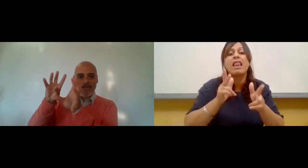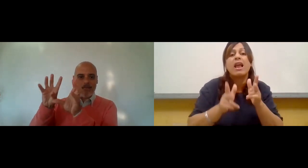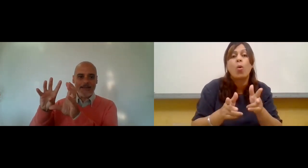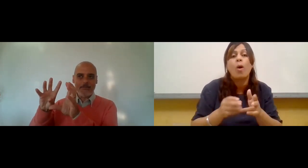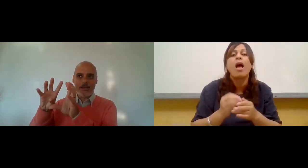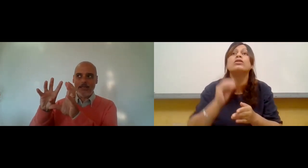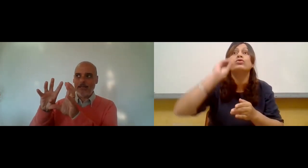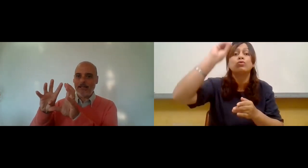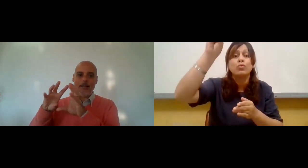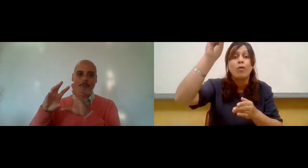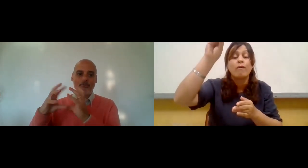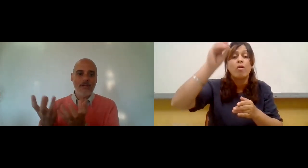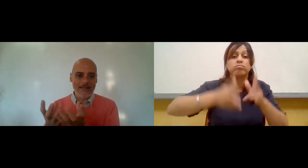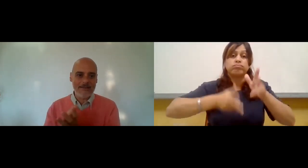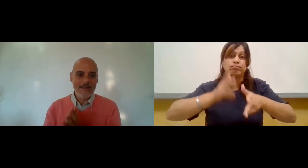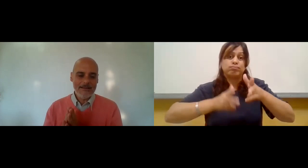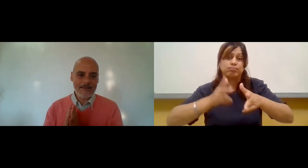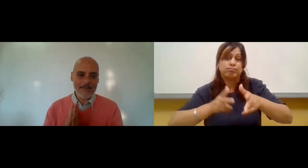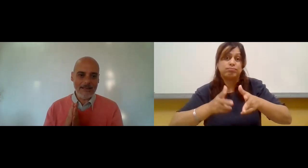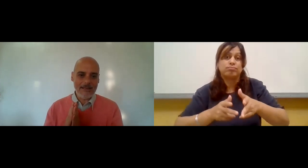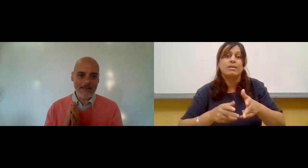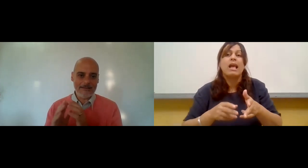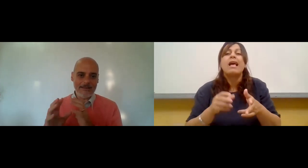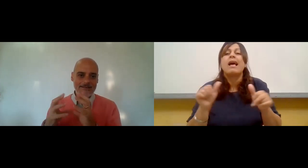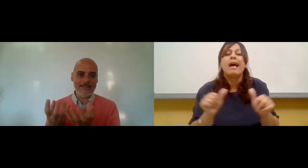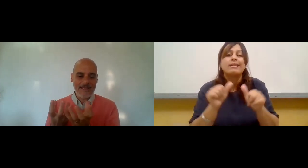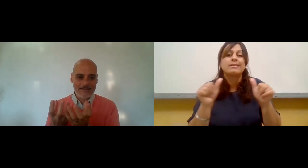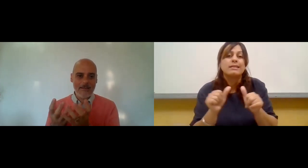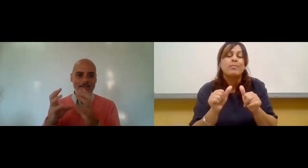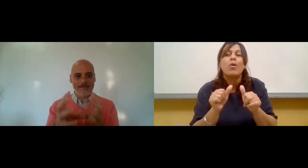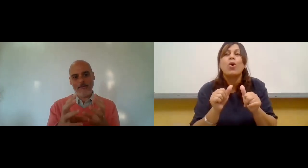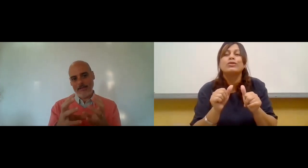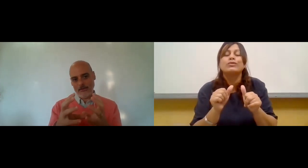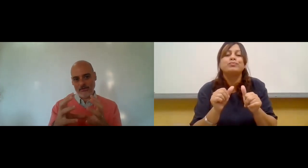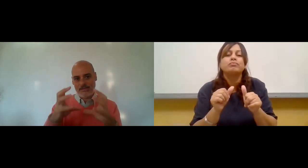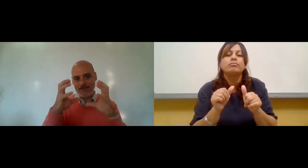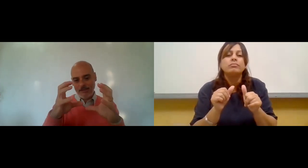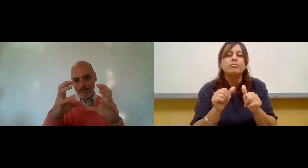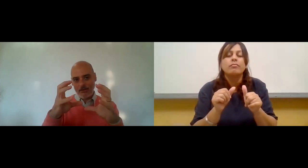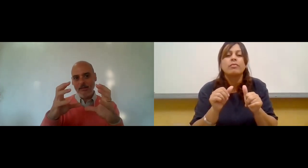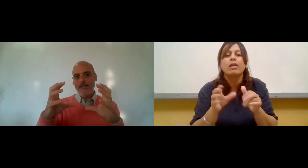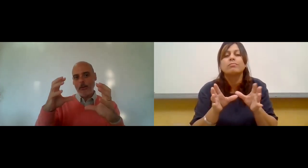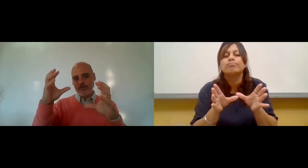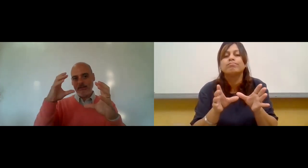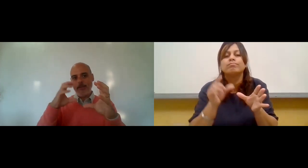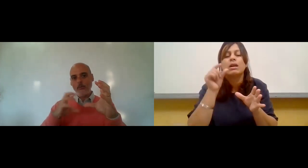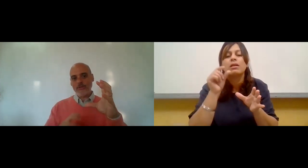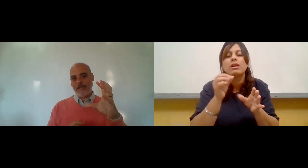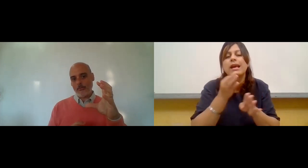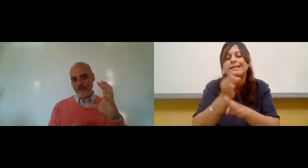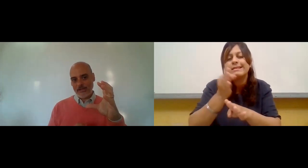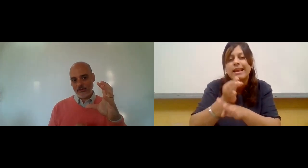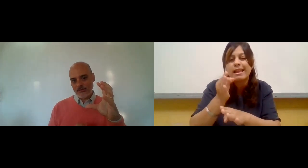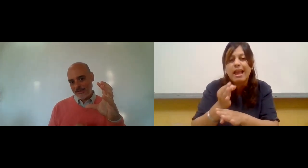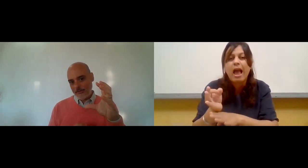como pequeñas cápsulas de enseñanza a partir de ese video. Entonces tenés el video, luego se hacen preguntas